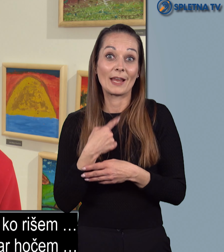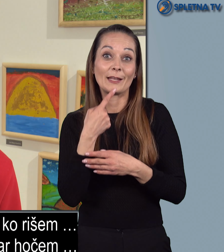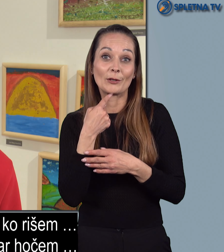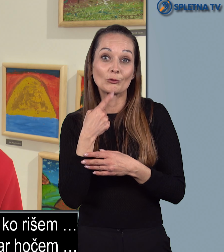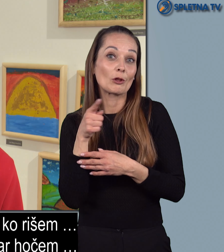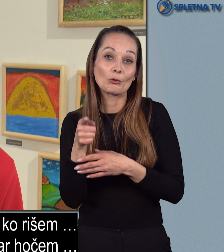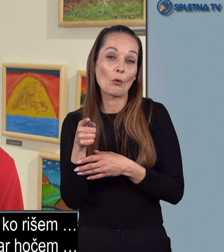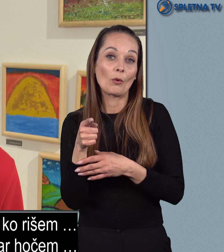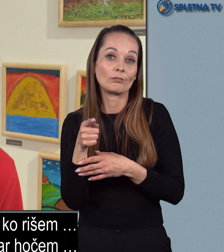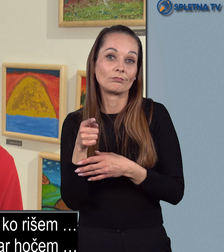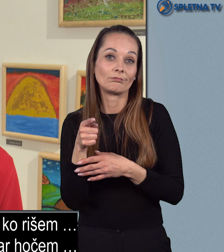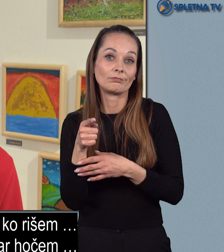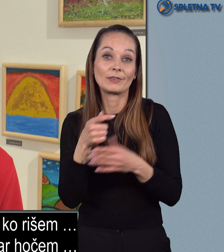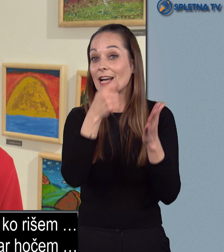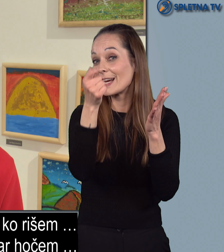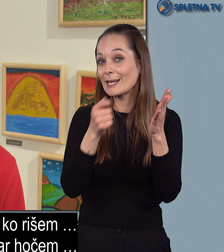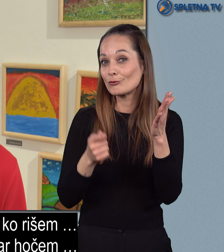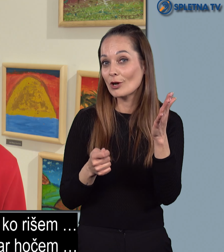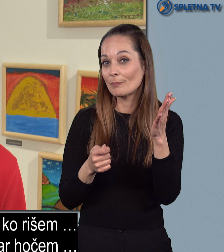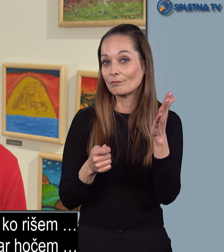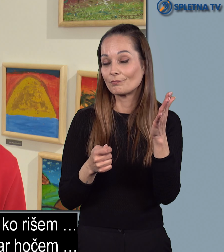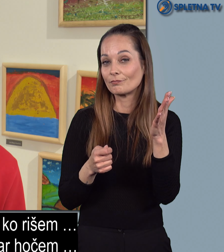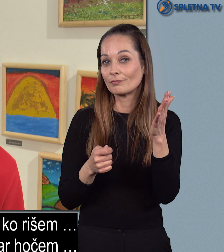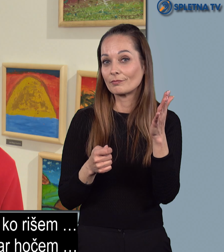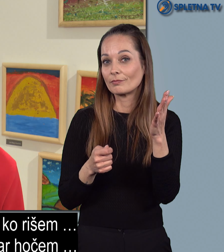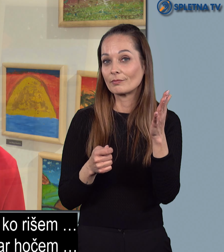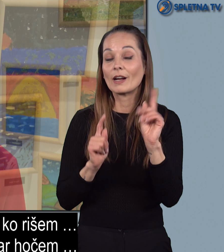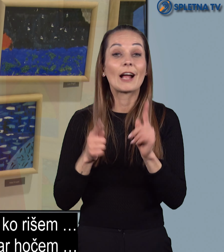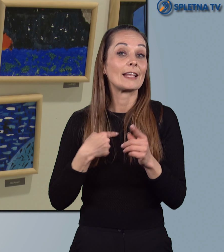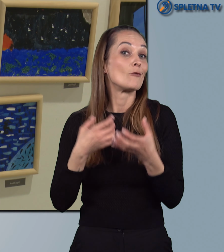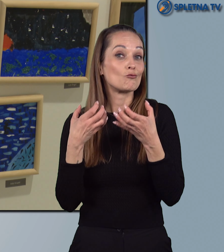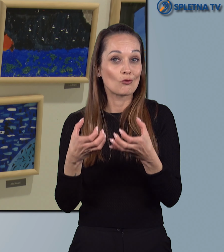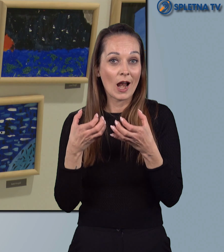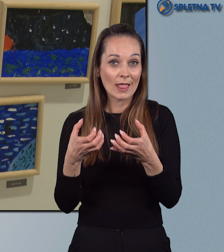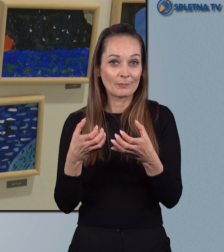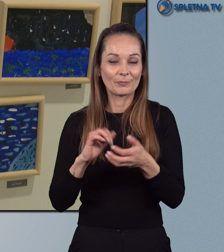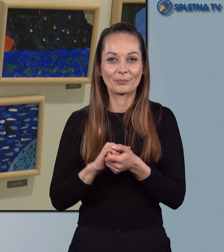Všeč mi je pač tako, pač ko rišem pač tako, pač kaj hočem.